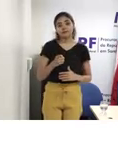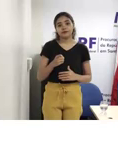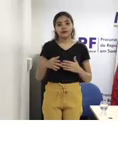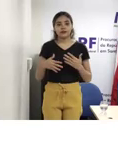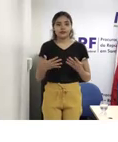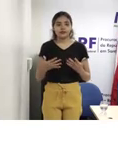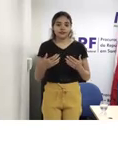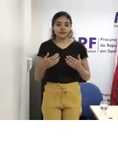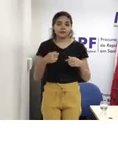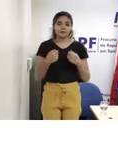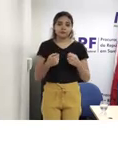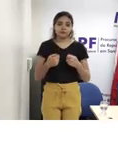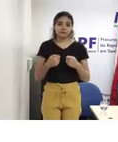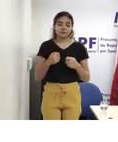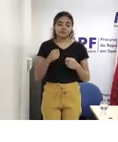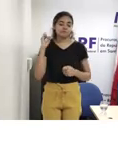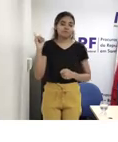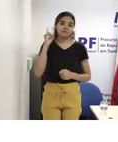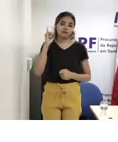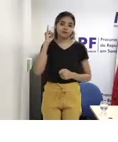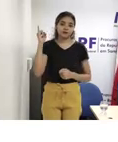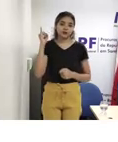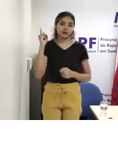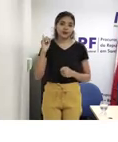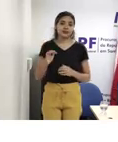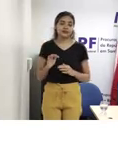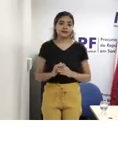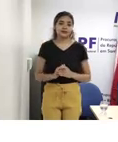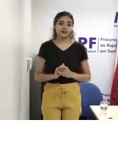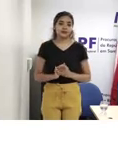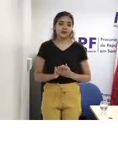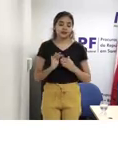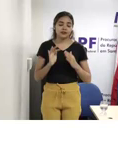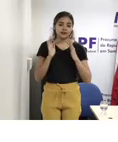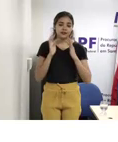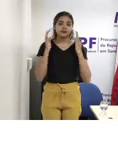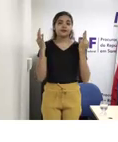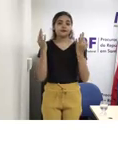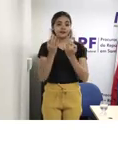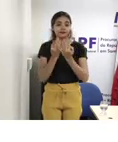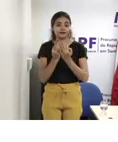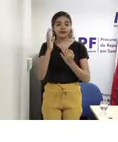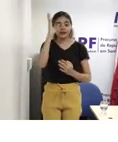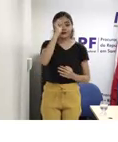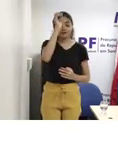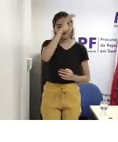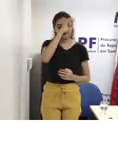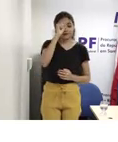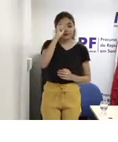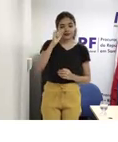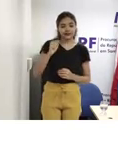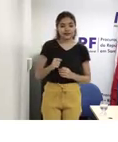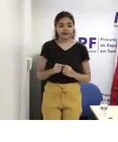estamos pedindo não é uma coisa fácil uma coisa desafiadora mas H essa necessidade de conhecer debater e